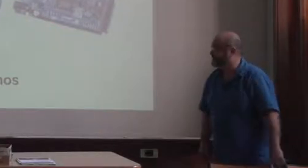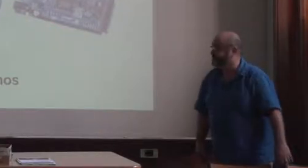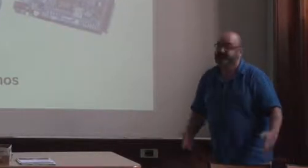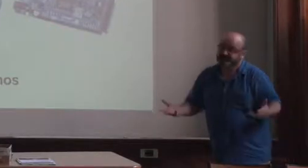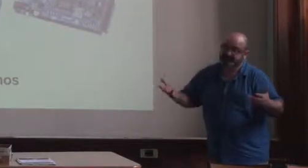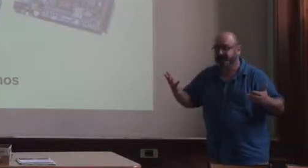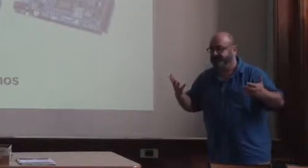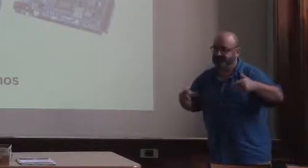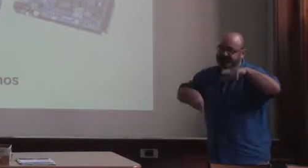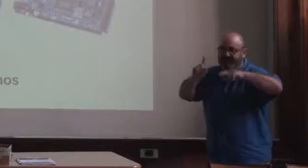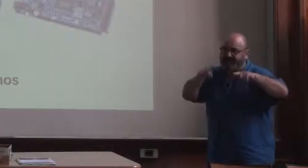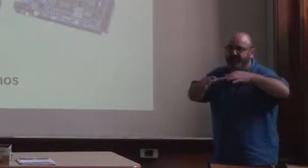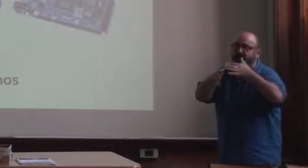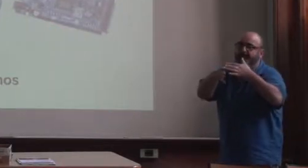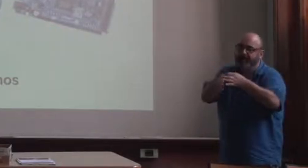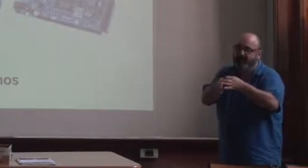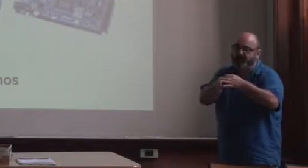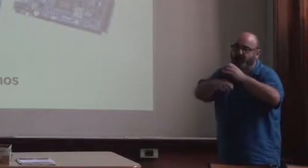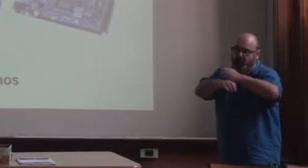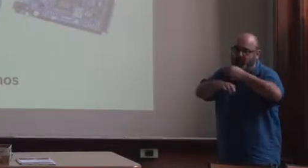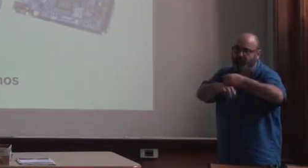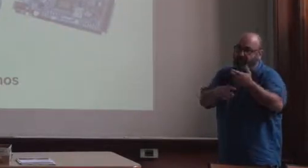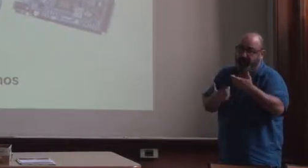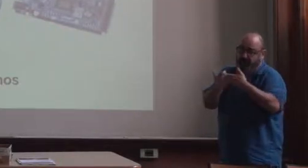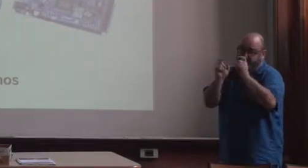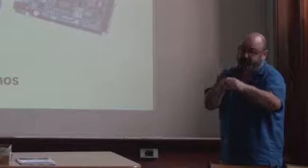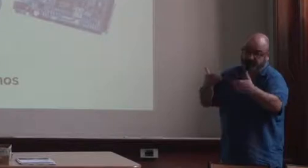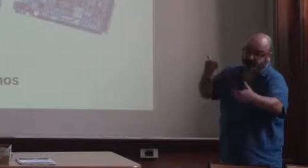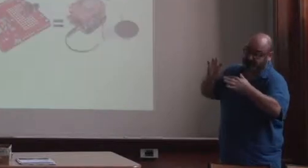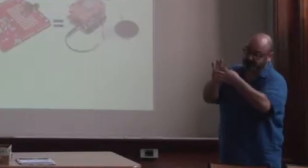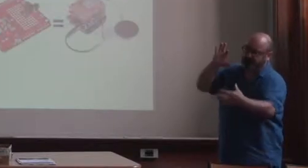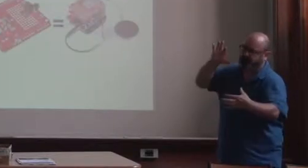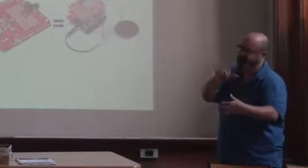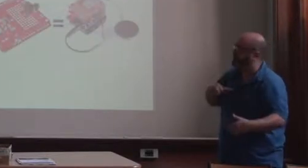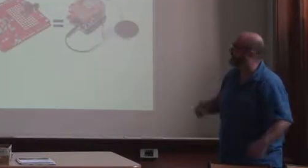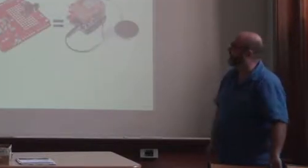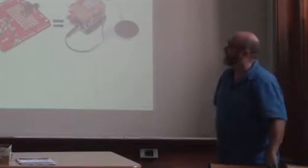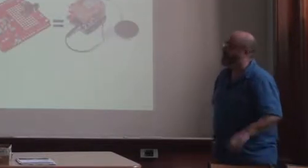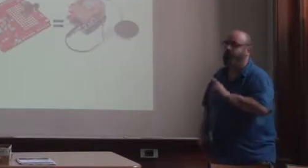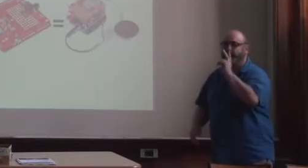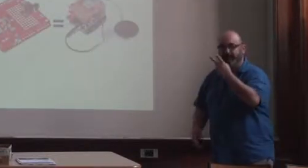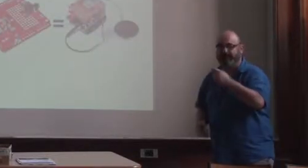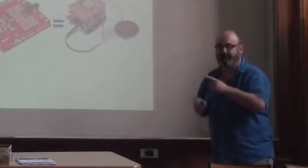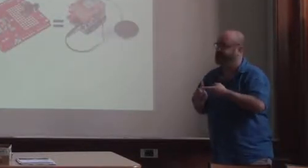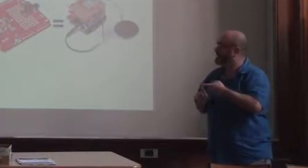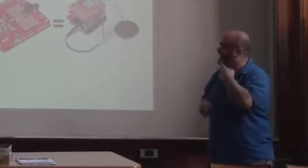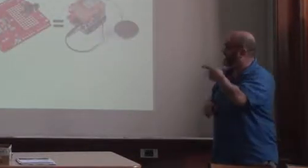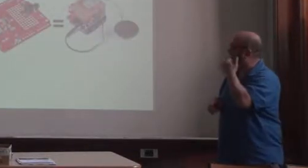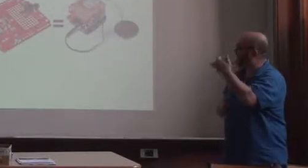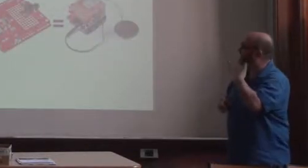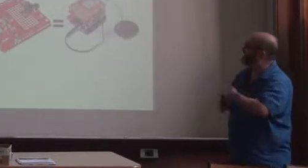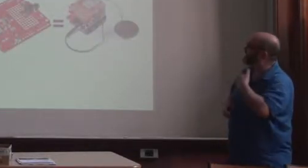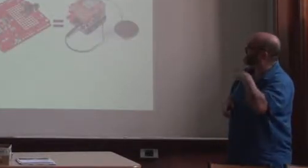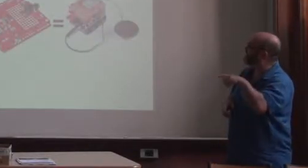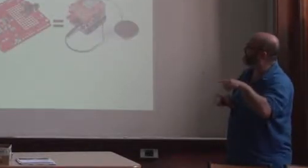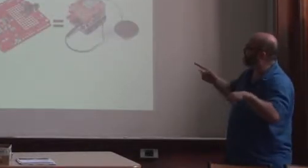Enfin, ça dépend du microcontrôleur, mais c'est un peu les ordres d'idée. Ils ont aussi une très chouette idée, qui est l'idée des shields. Donc, l'idée des